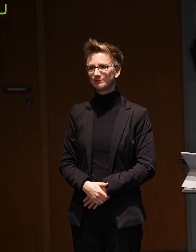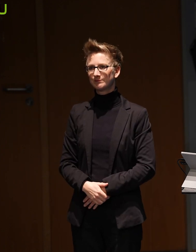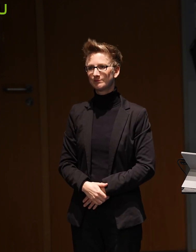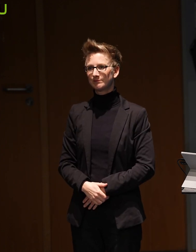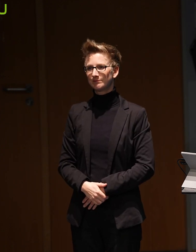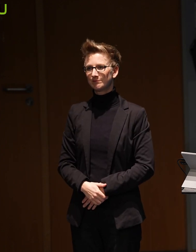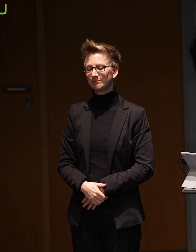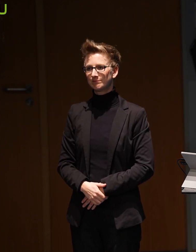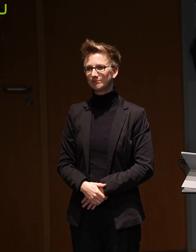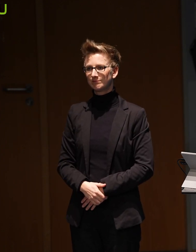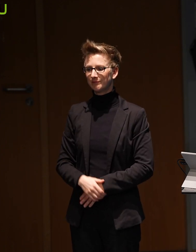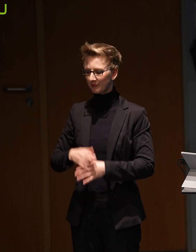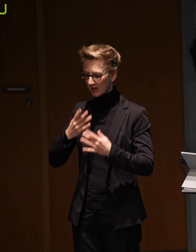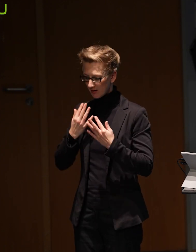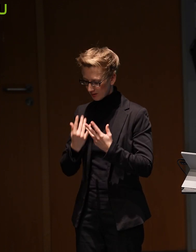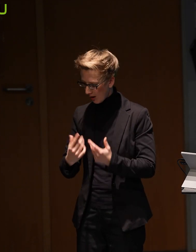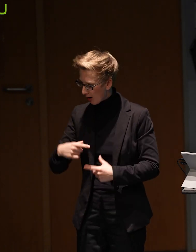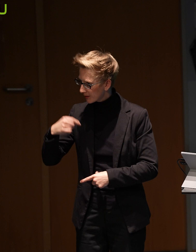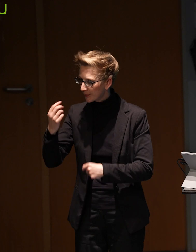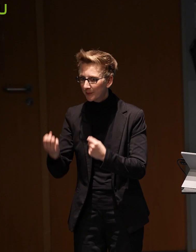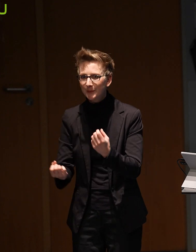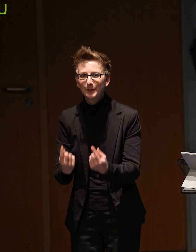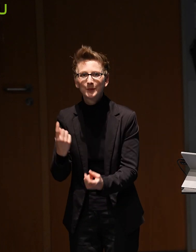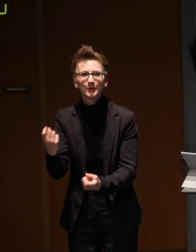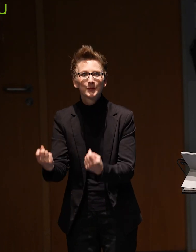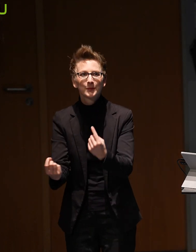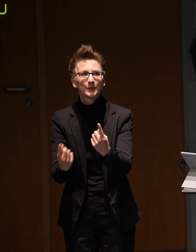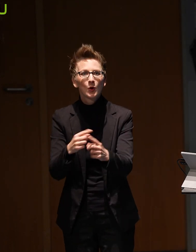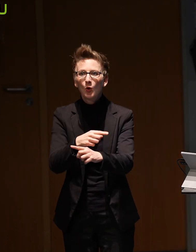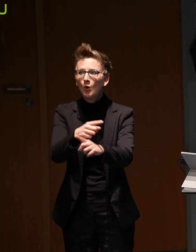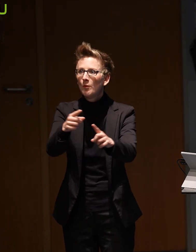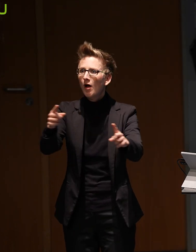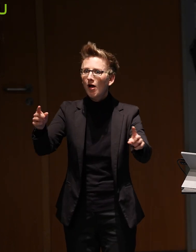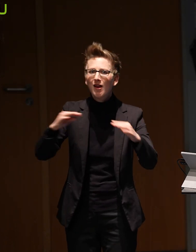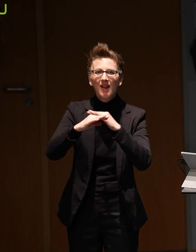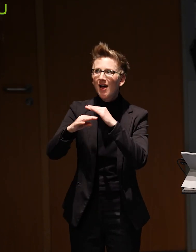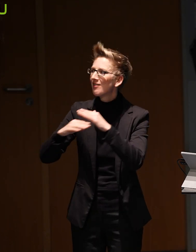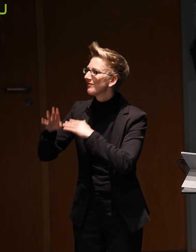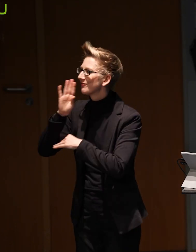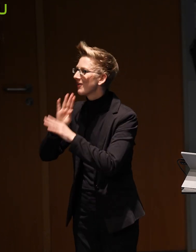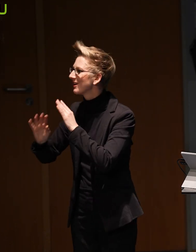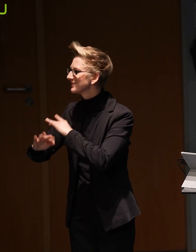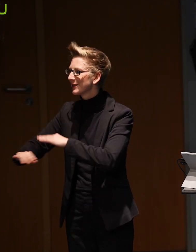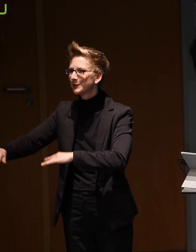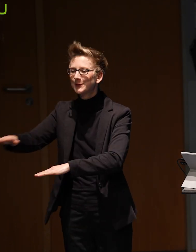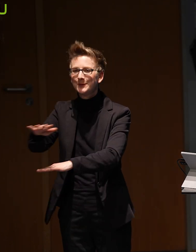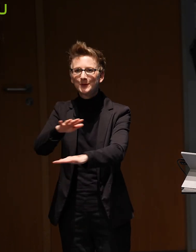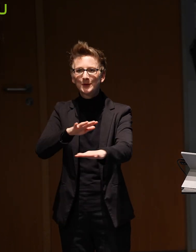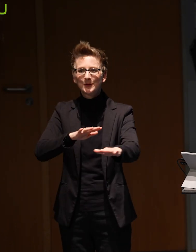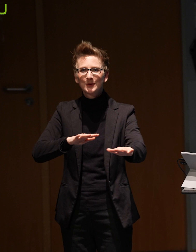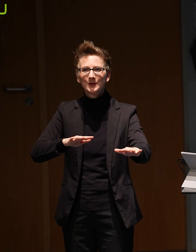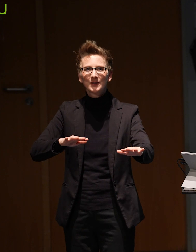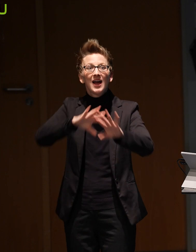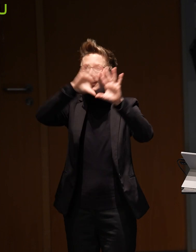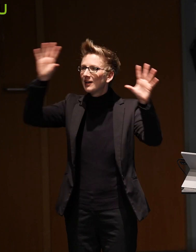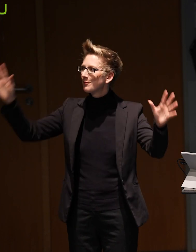Das ist das Gras, das überall wächst, wo Land ist und Wasser. Das ist die allen gemeinsame